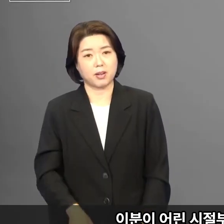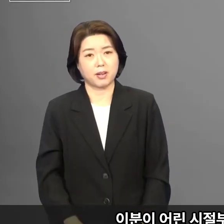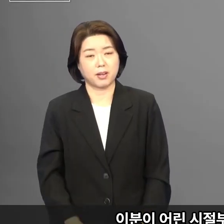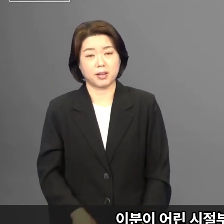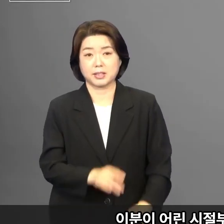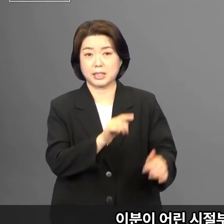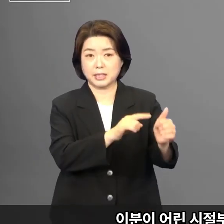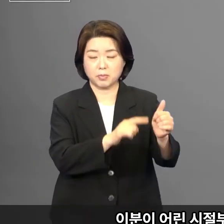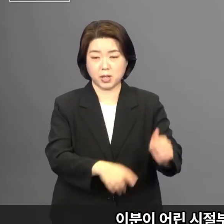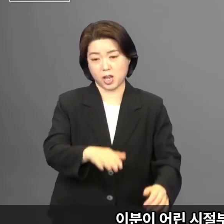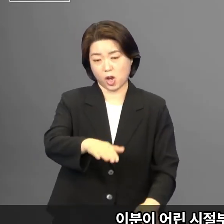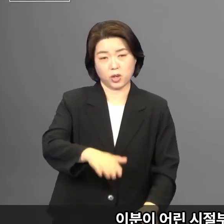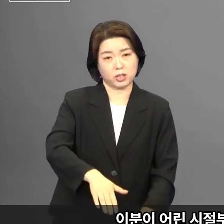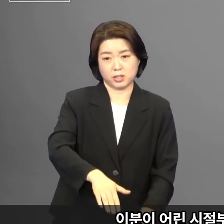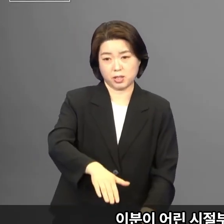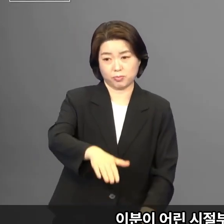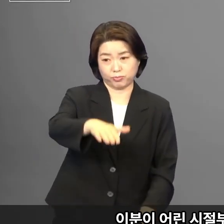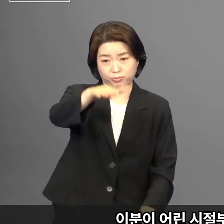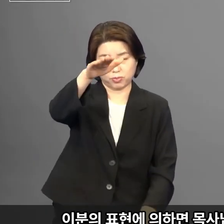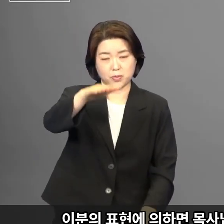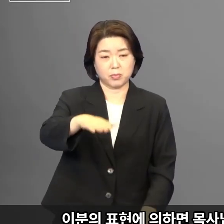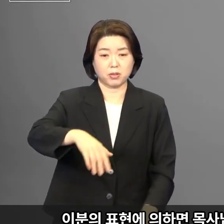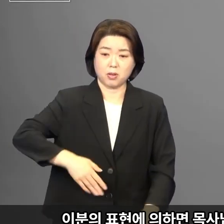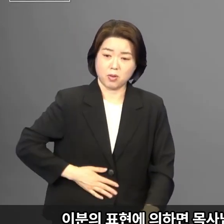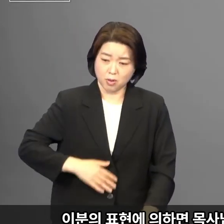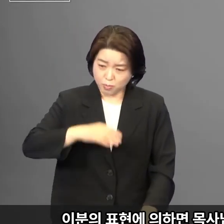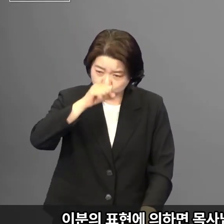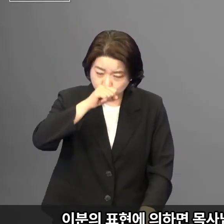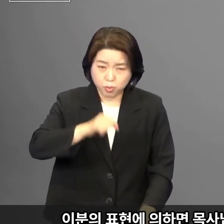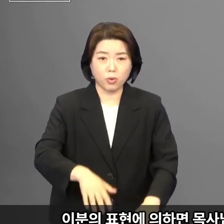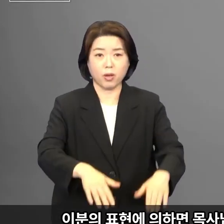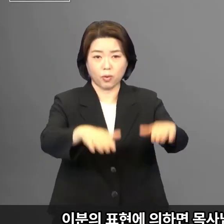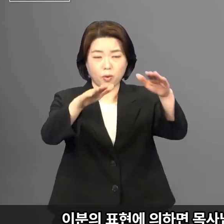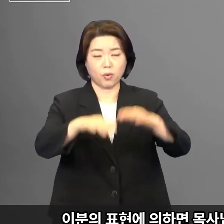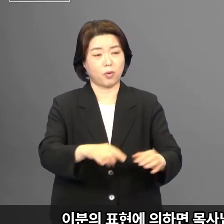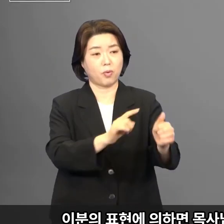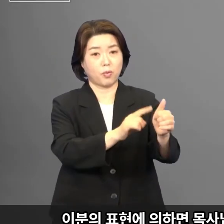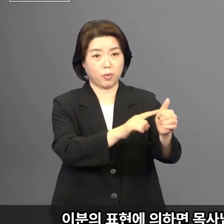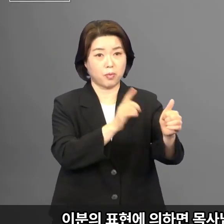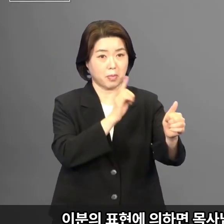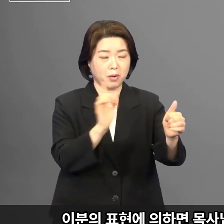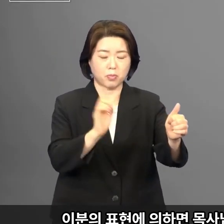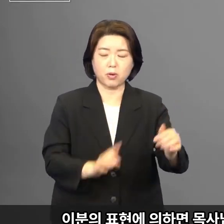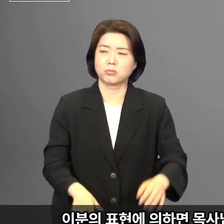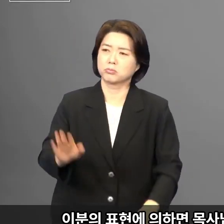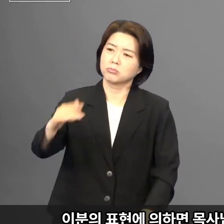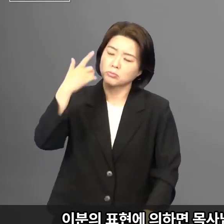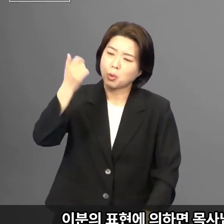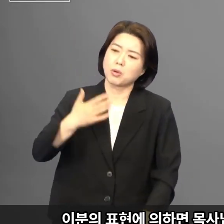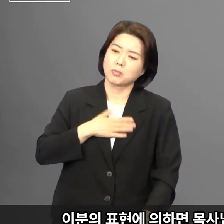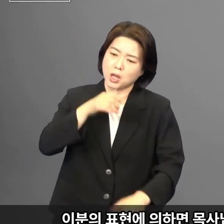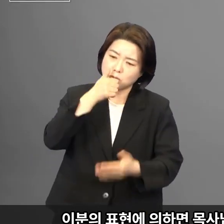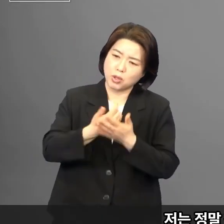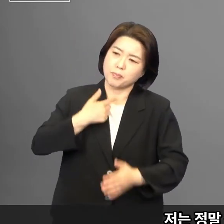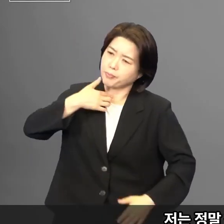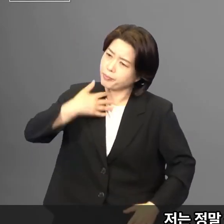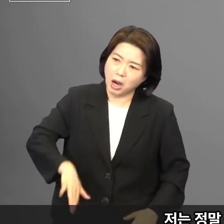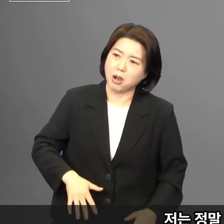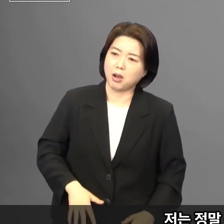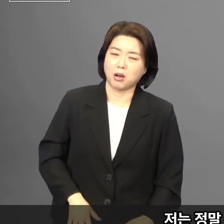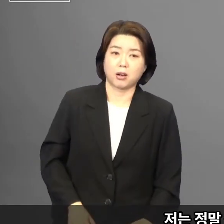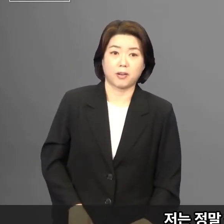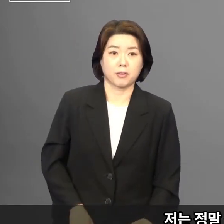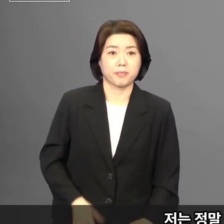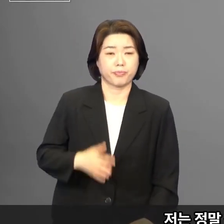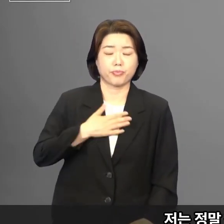이분이 어린 시절부터 착하게 살아오셨어요. 이분의 표현에 의하면 목사님, 저는 죄를 지어본 일이 없습니다. 저는